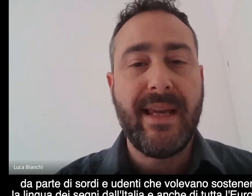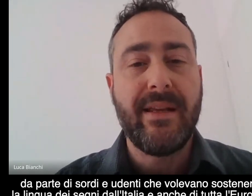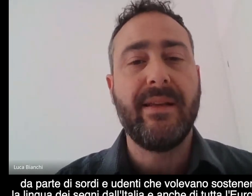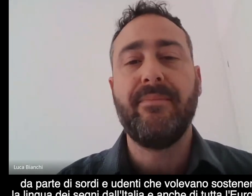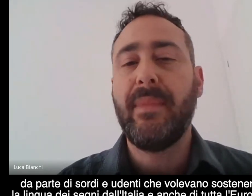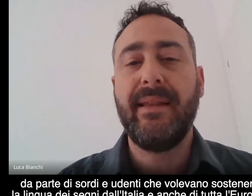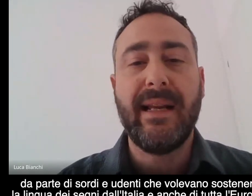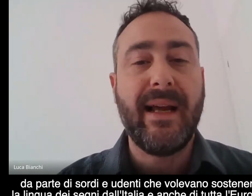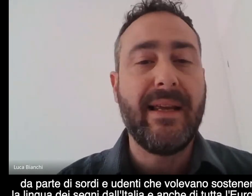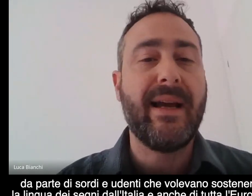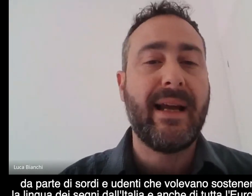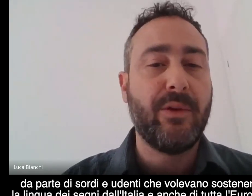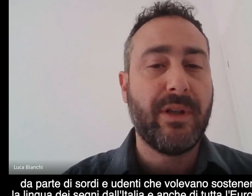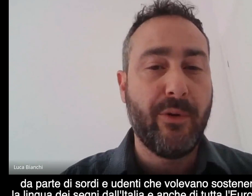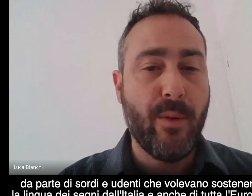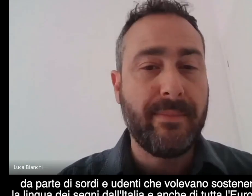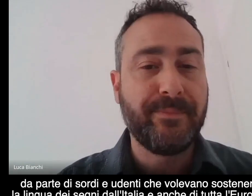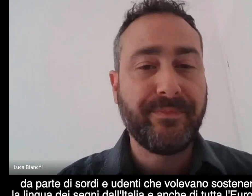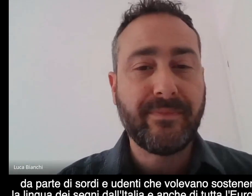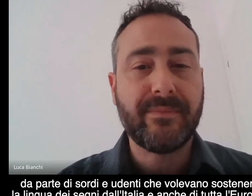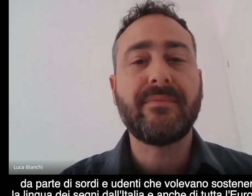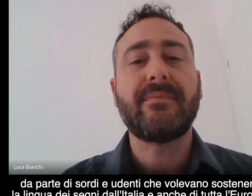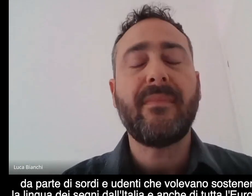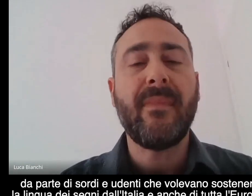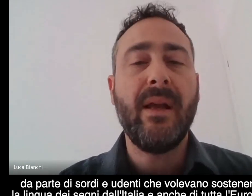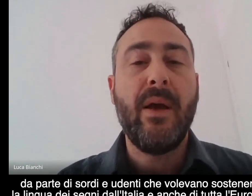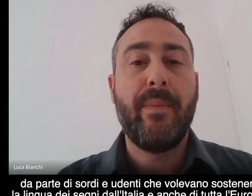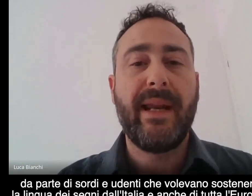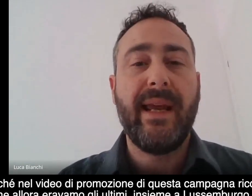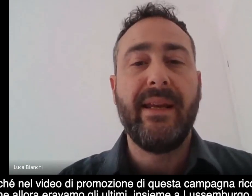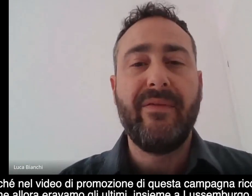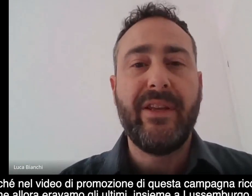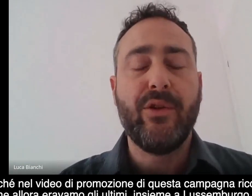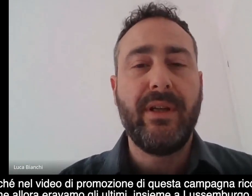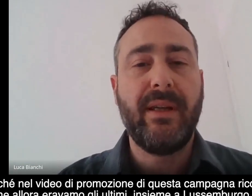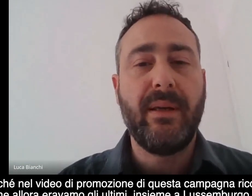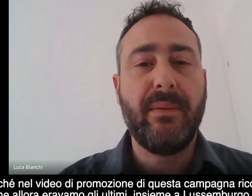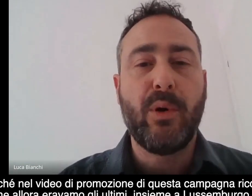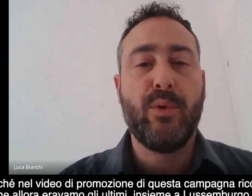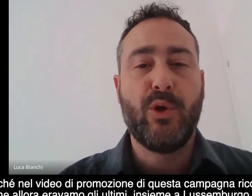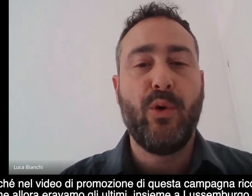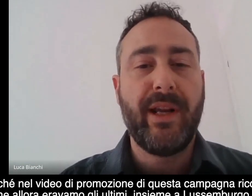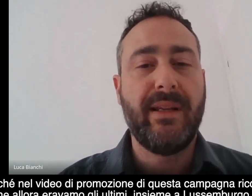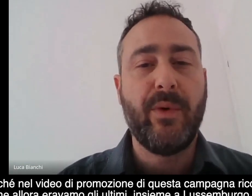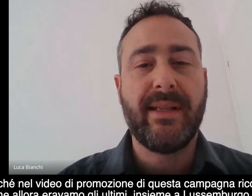segni ma dall'italia e anche da tutta l'europa perché nel video di promozione di questa campagna